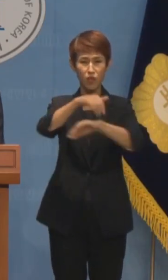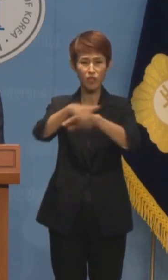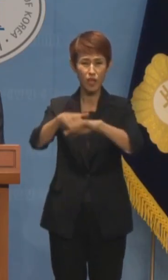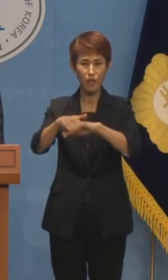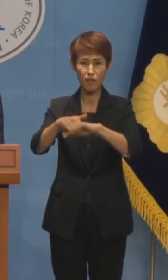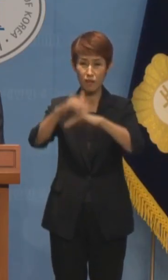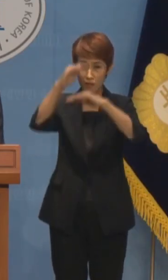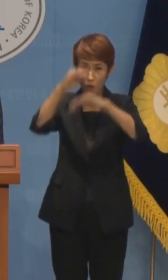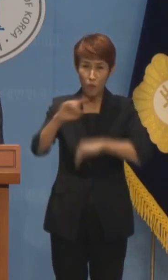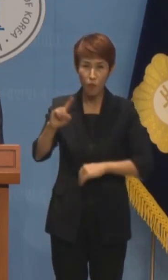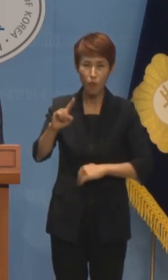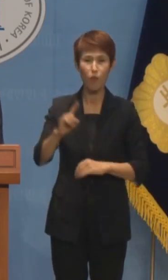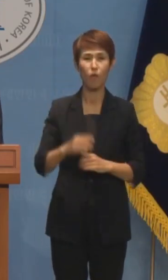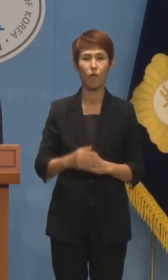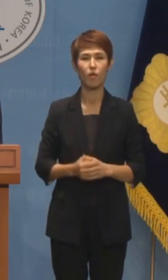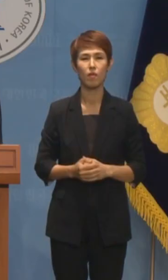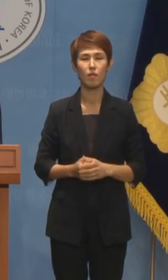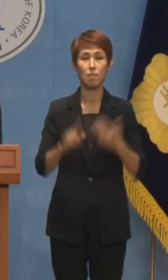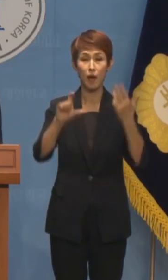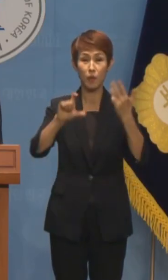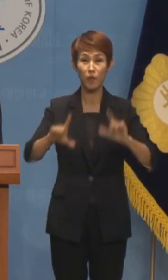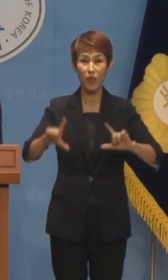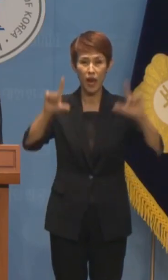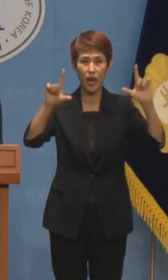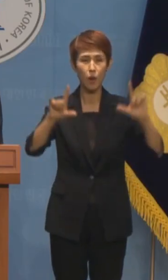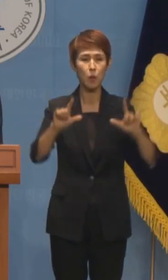독트린에서 오히려 이를 부추겼습니다.